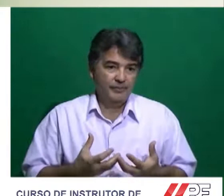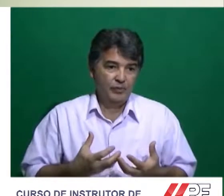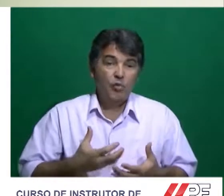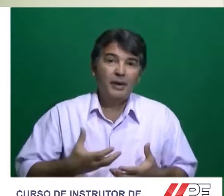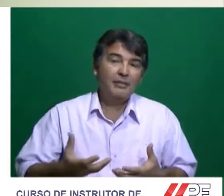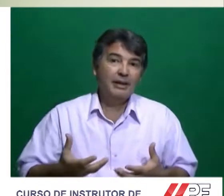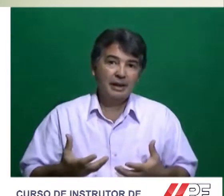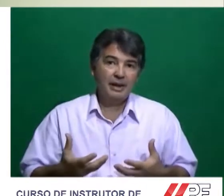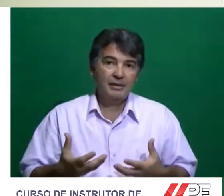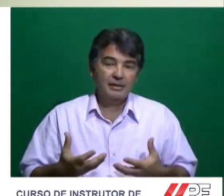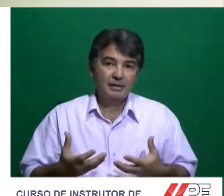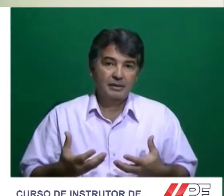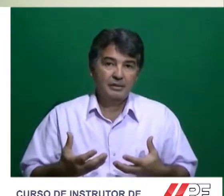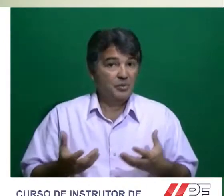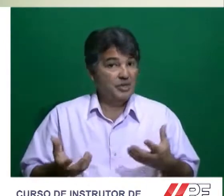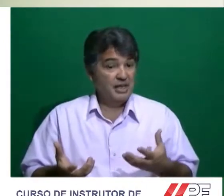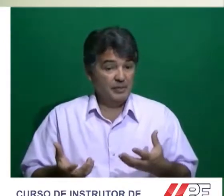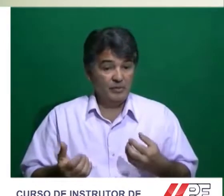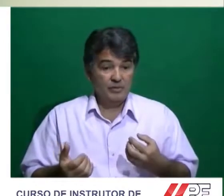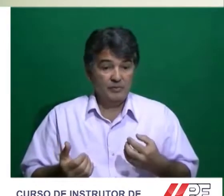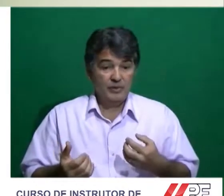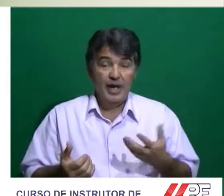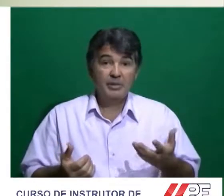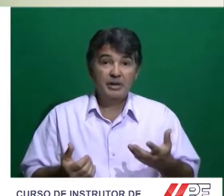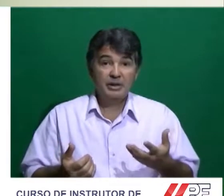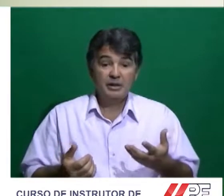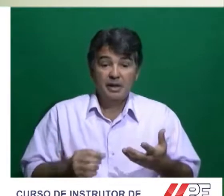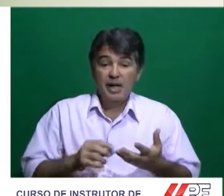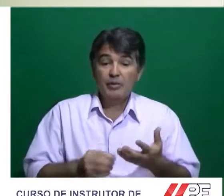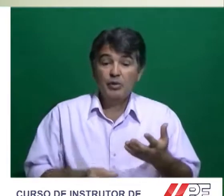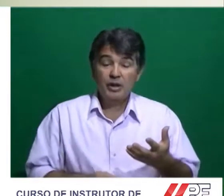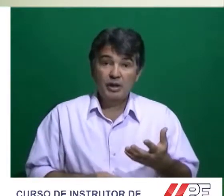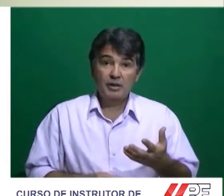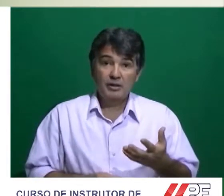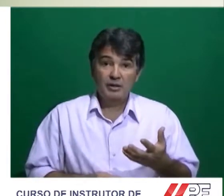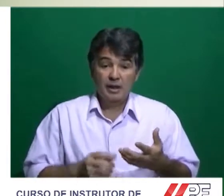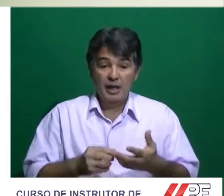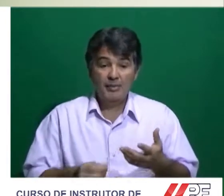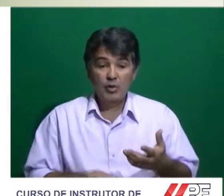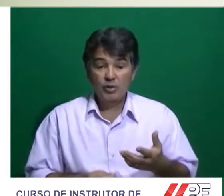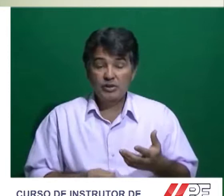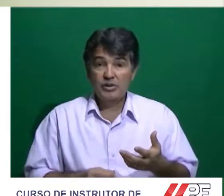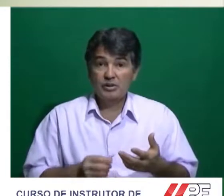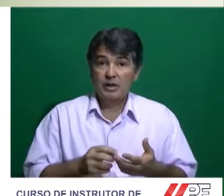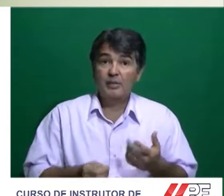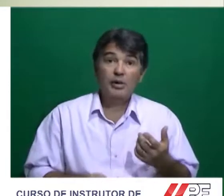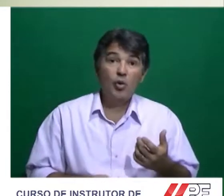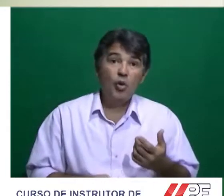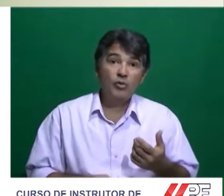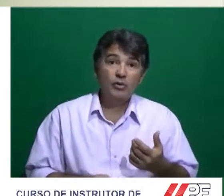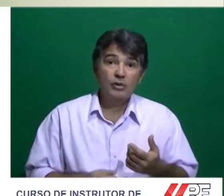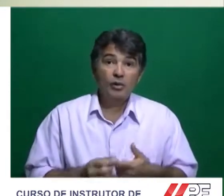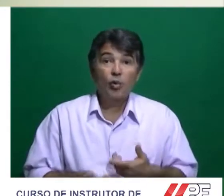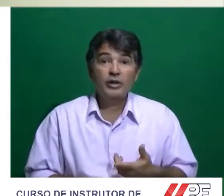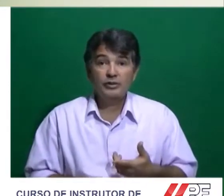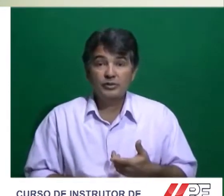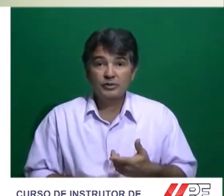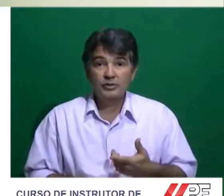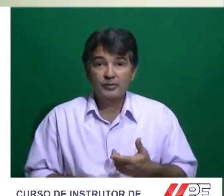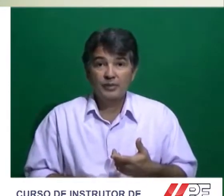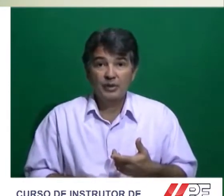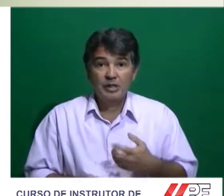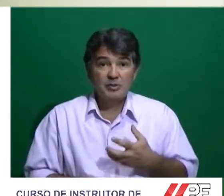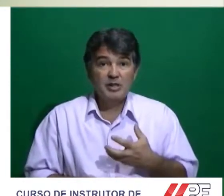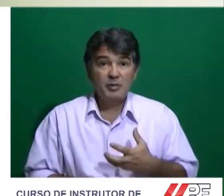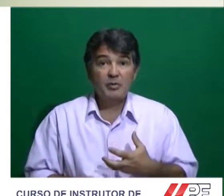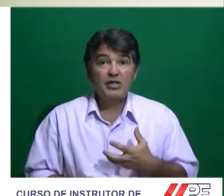complementar. Por exemplo. Abrir. Abrir o que? Abrir onde? Abrir como? Quando?